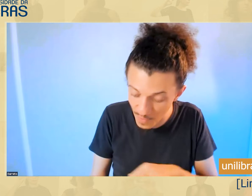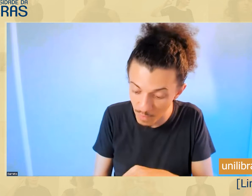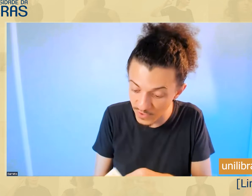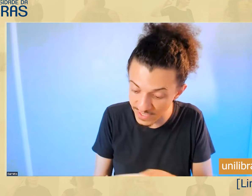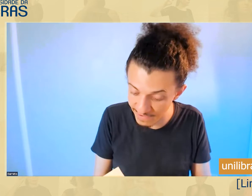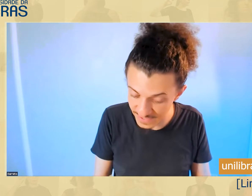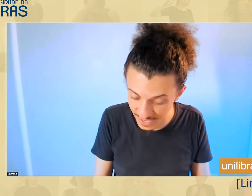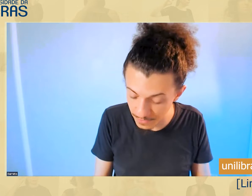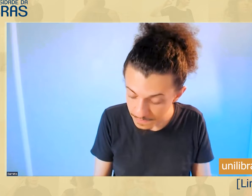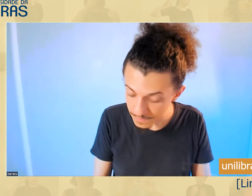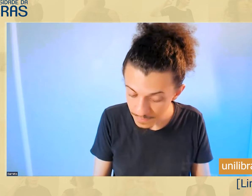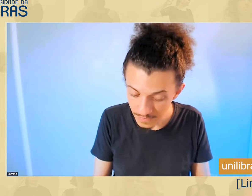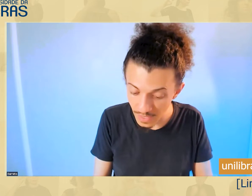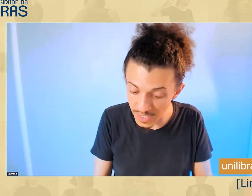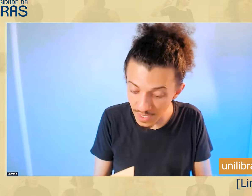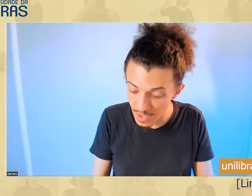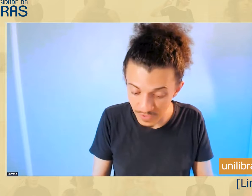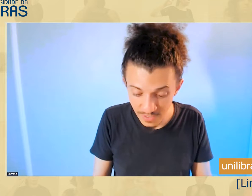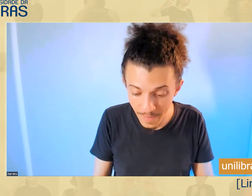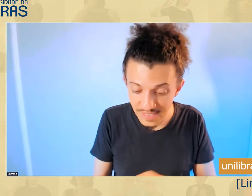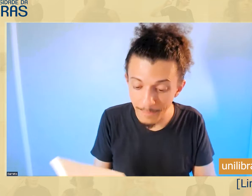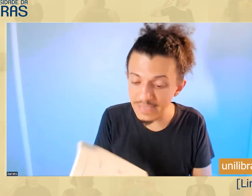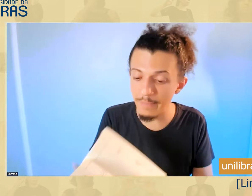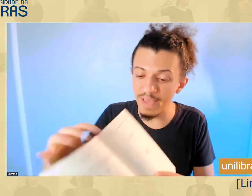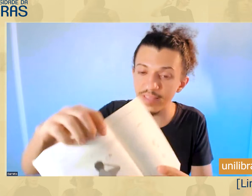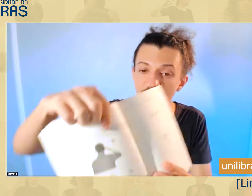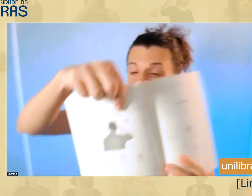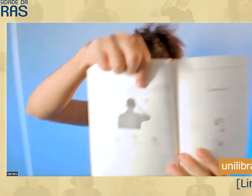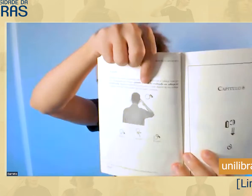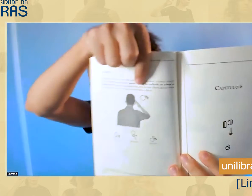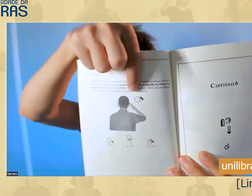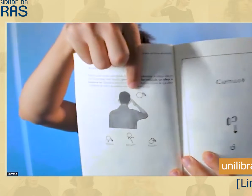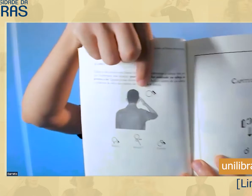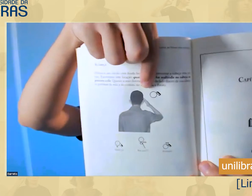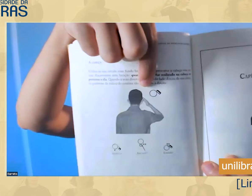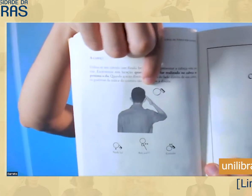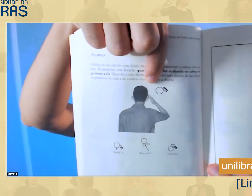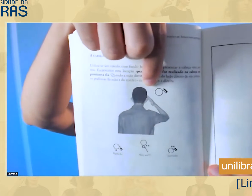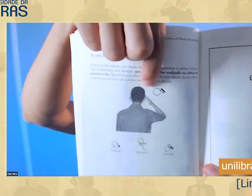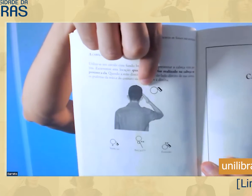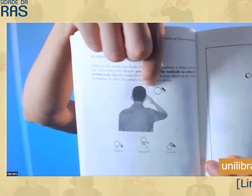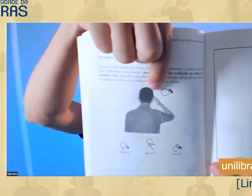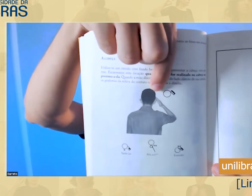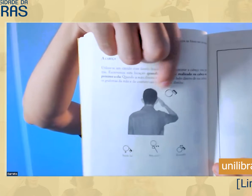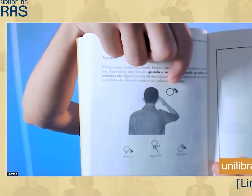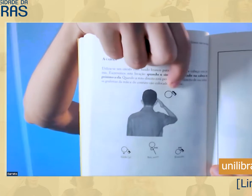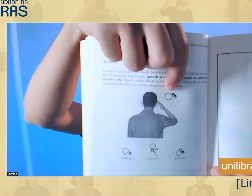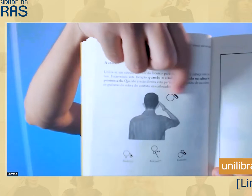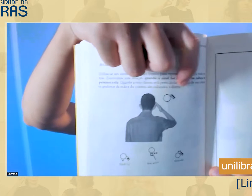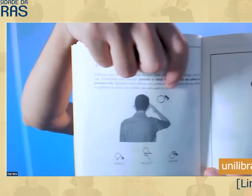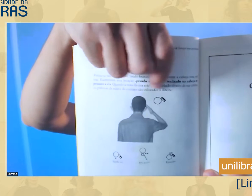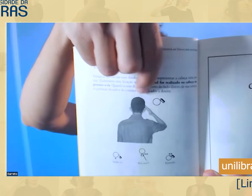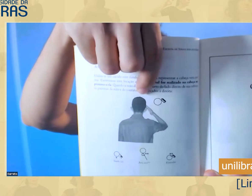a forma como você vai fazendo, que você começa a perceber que tem uma lógica visual, percebe? Então, um círculo